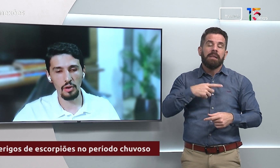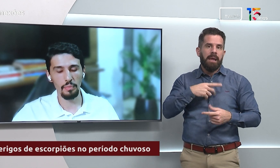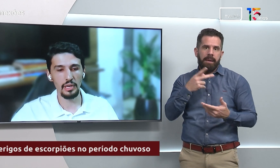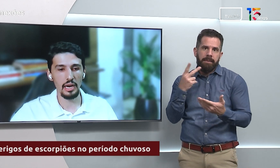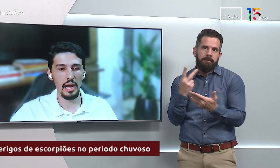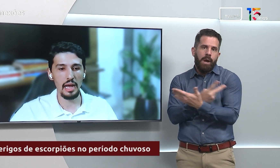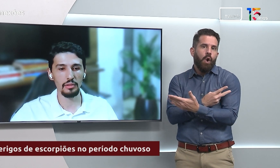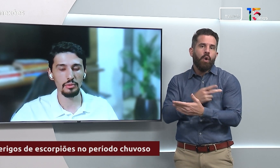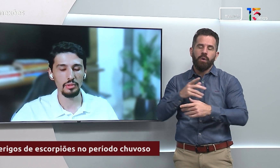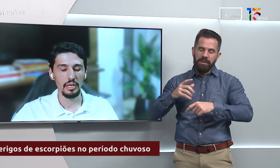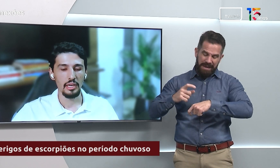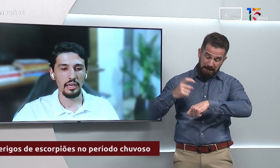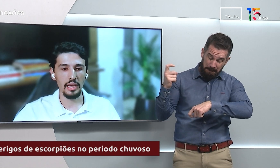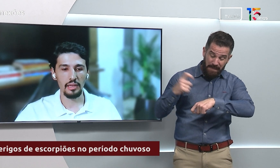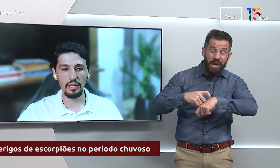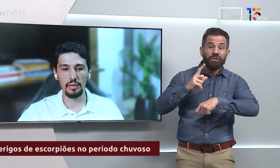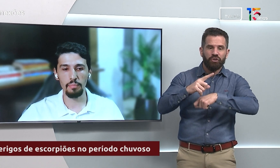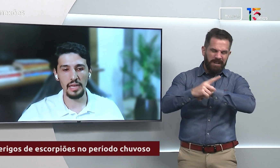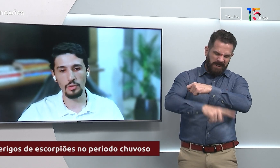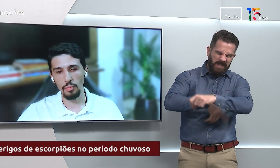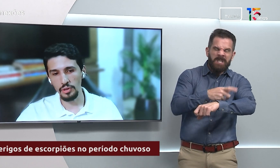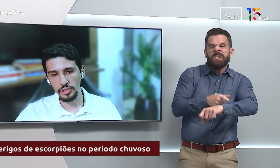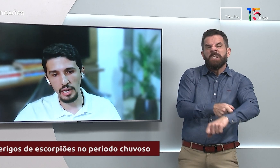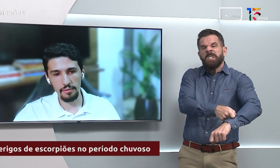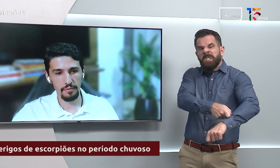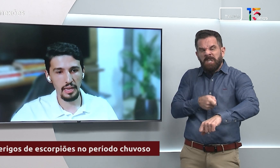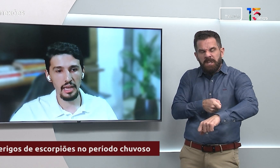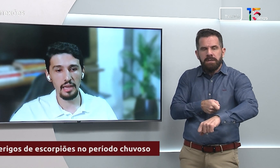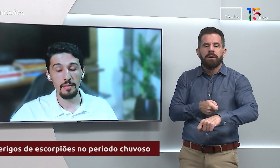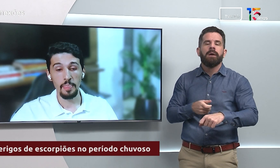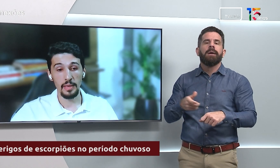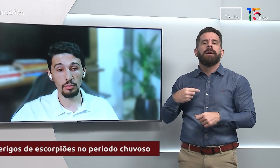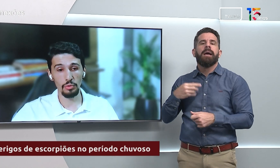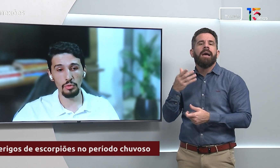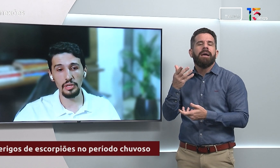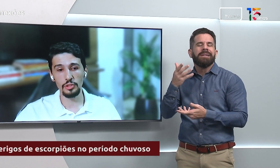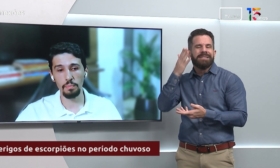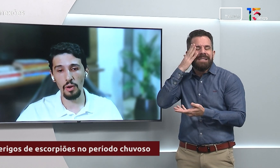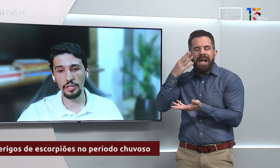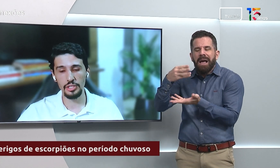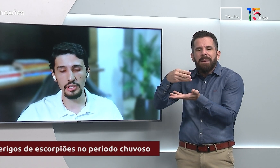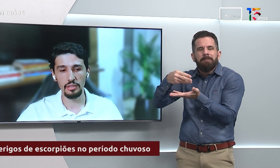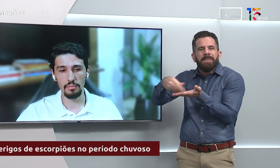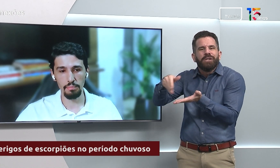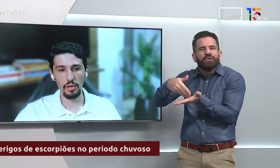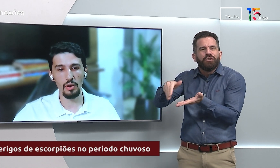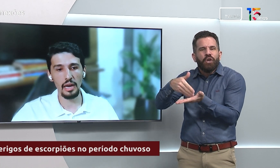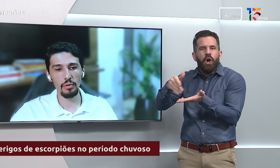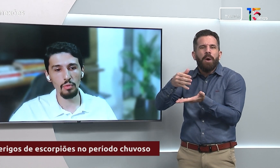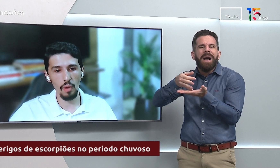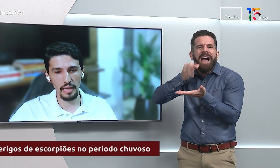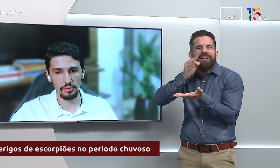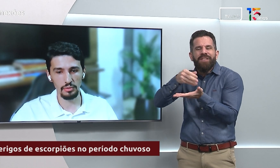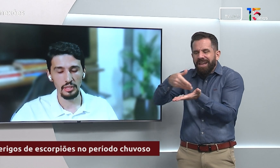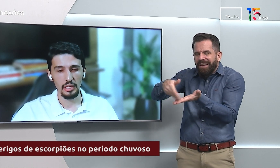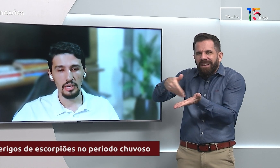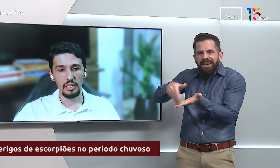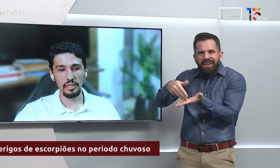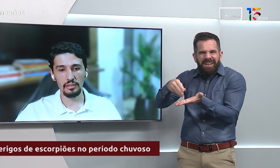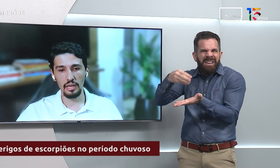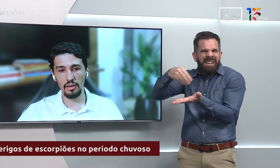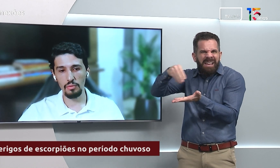torniquete no local picado, né, que passam borra de café, e tudo isso pode piorar o